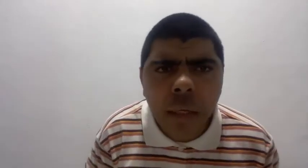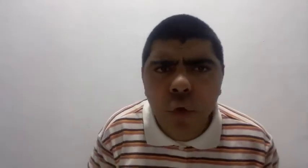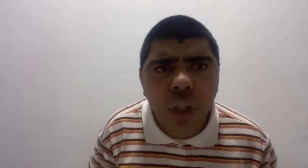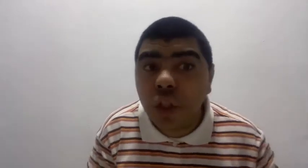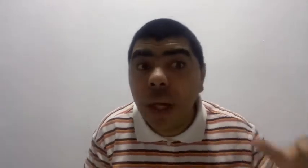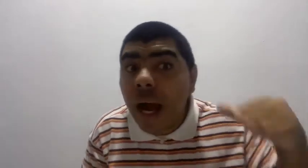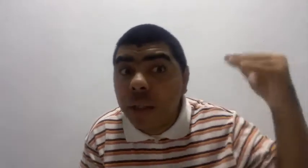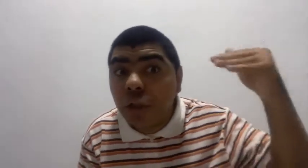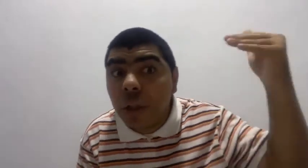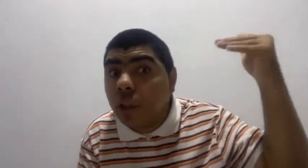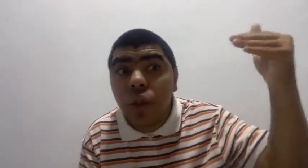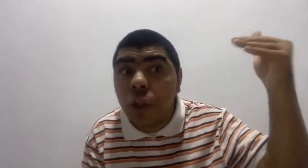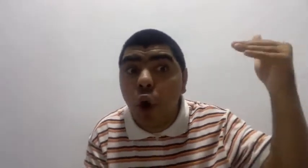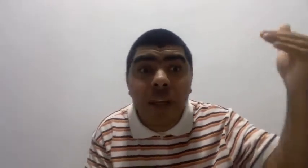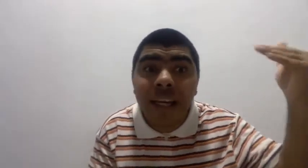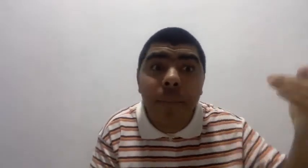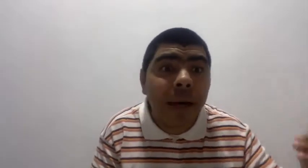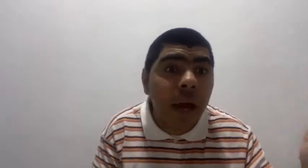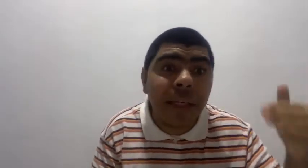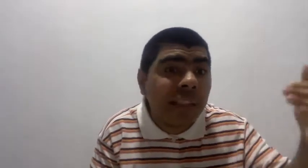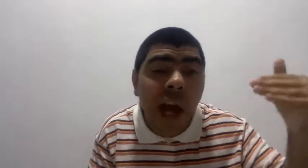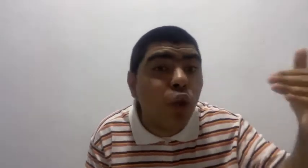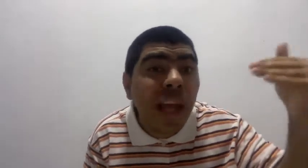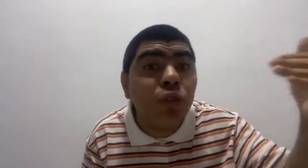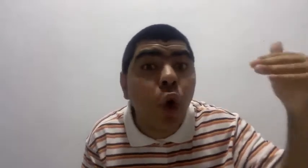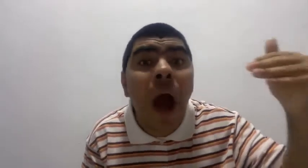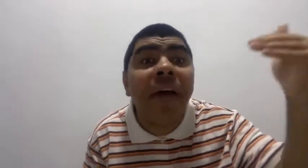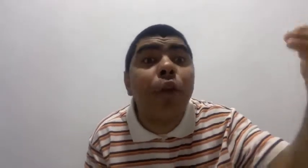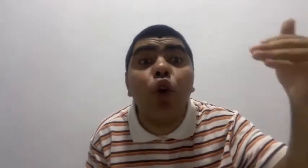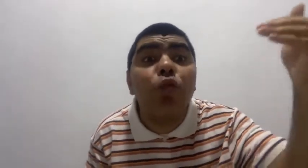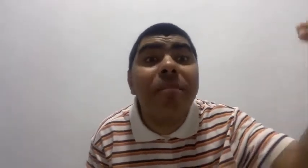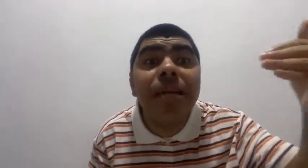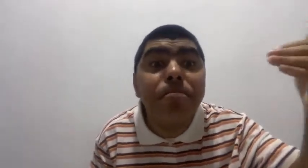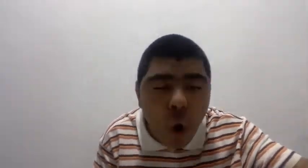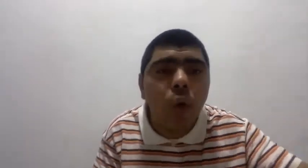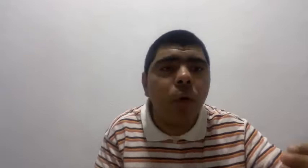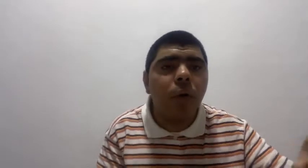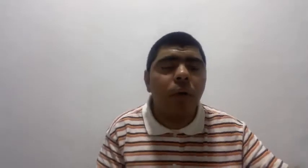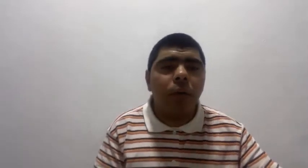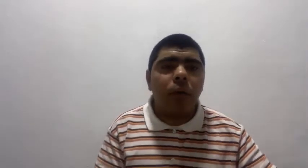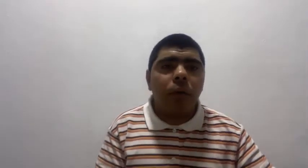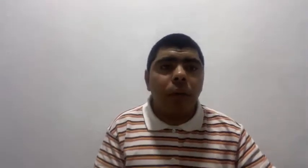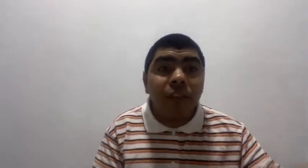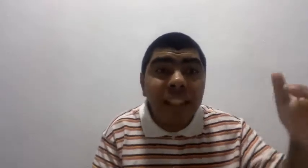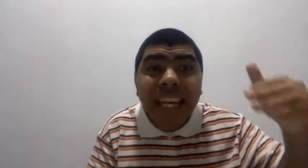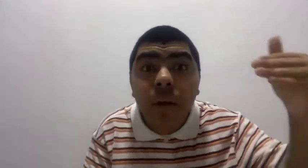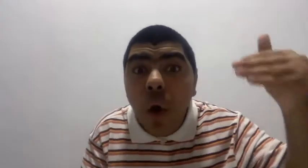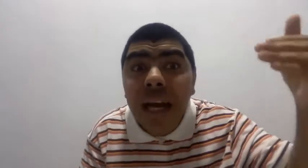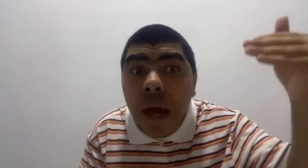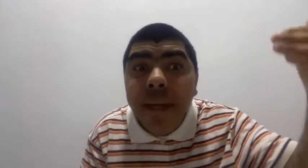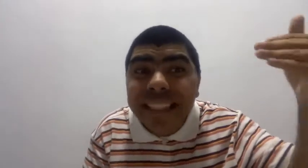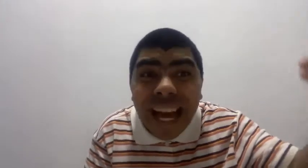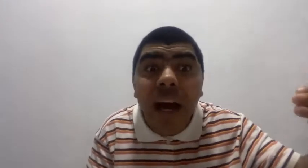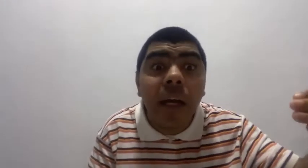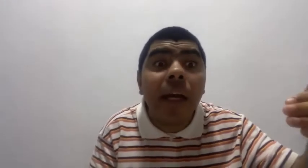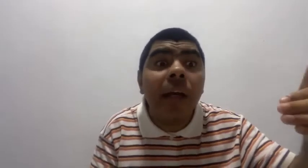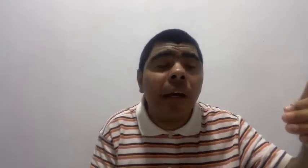Aleluya. Y si odias la palabra, estás odiando a Dios mismo. Y si te enoja la verdad,